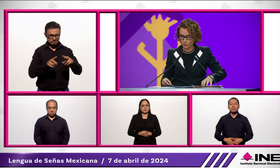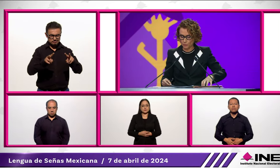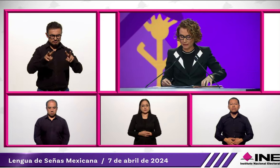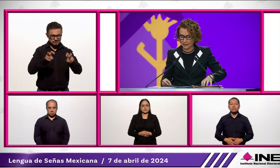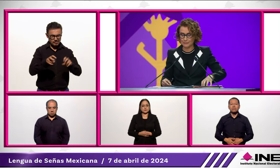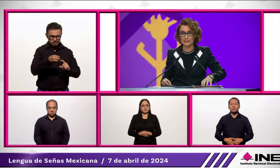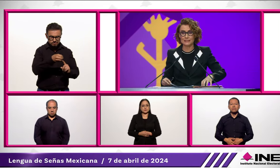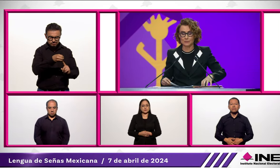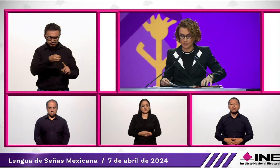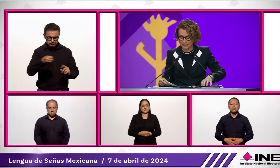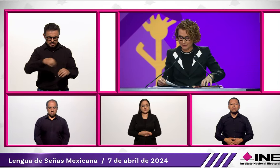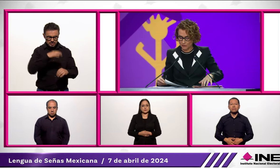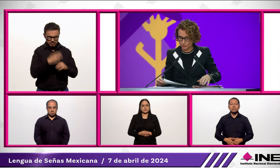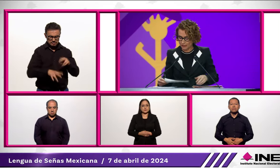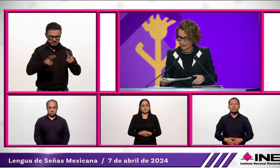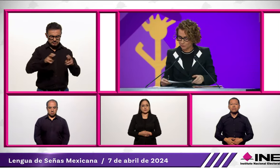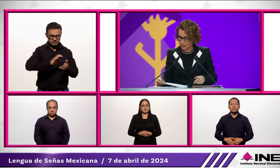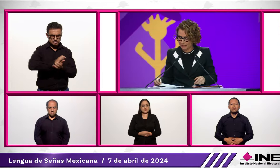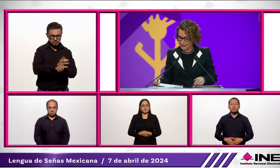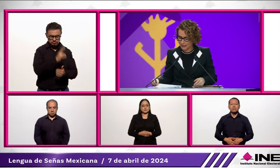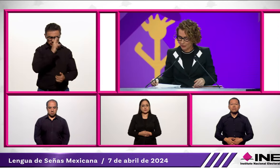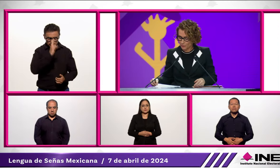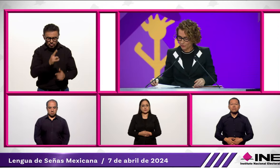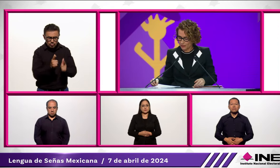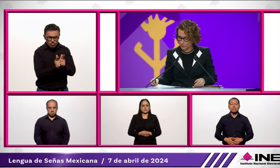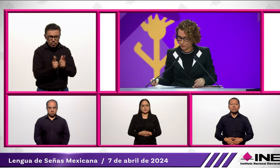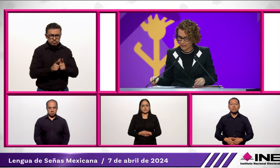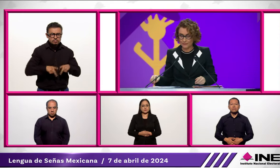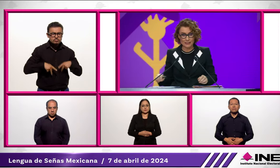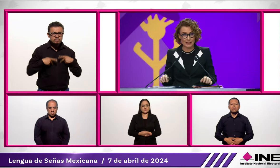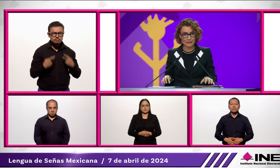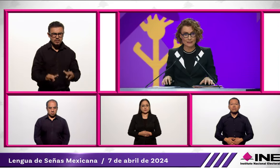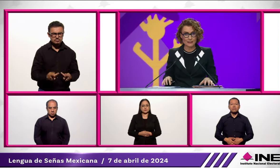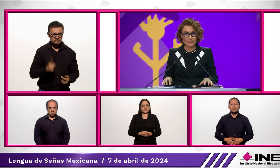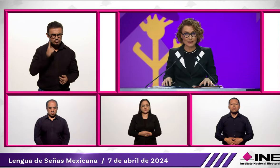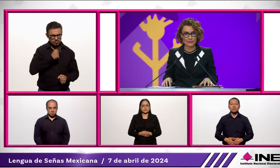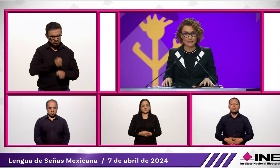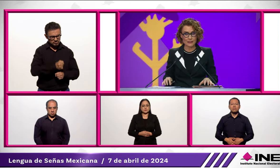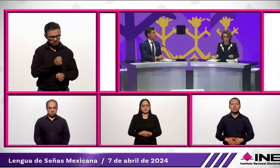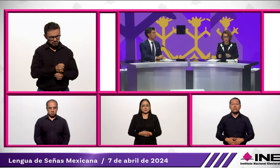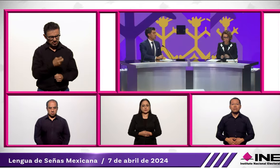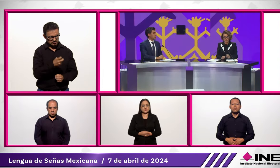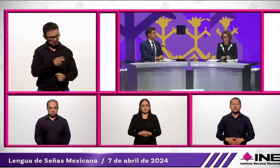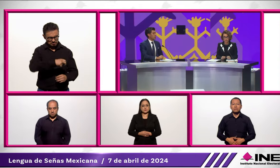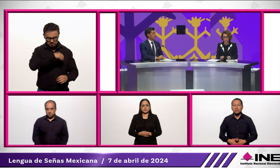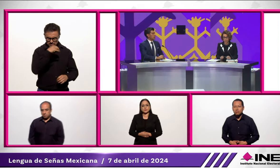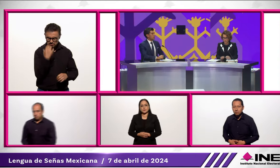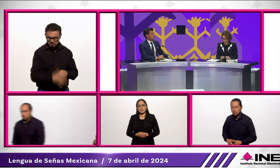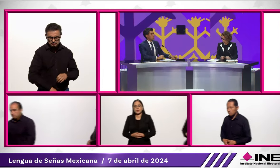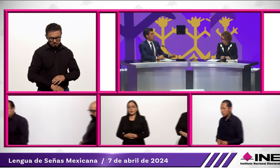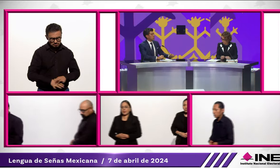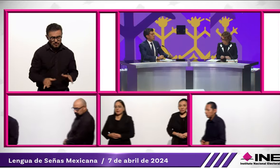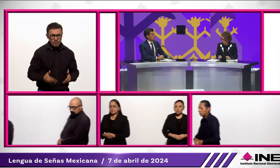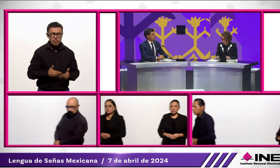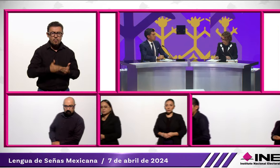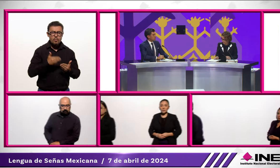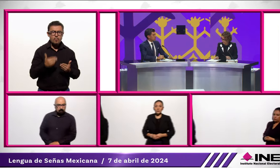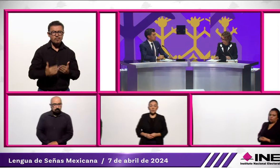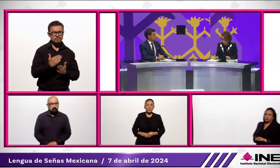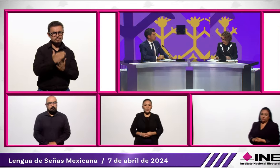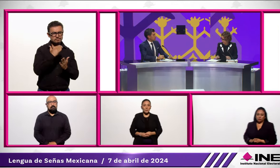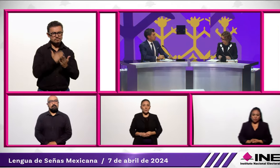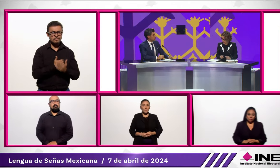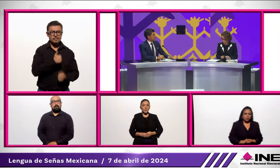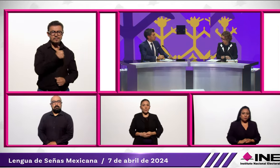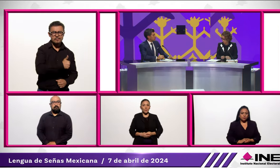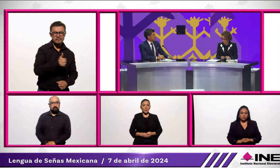Discriminación, Grupos Vulnerables y Violencia en Contra de las Mujeres. Procedemos al final, que es un minuto para cada uno de los